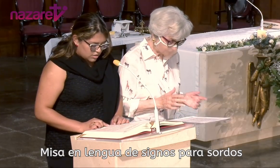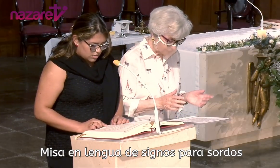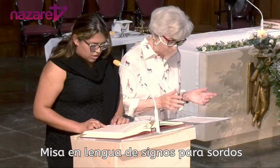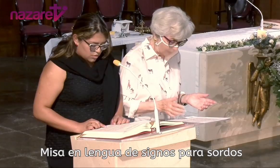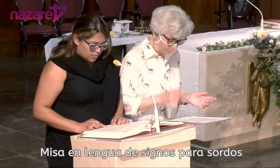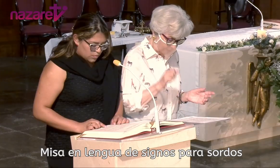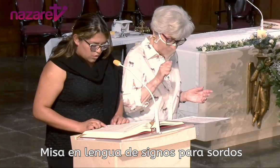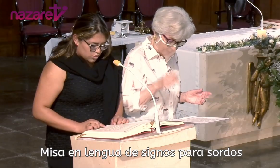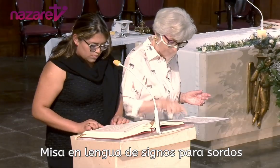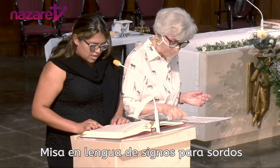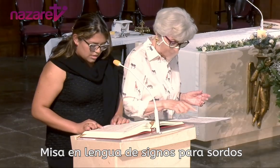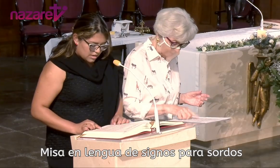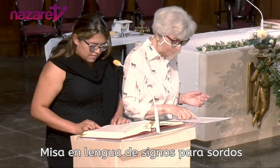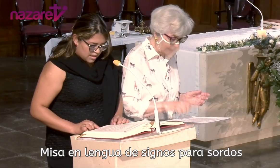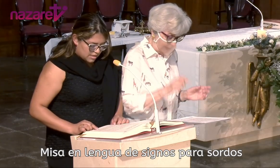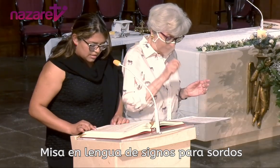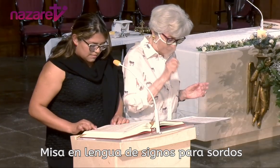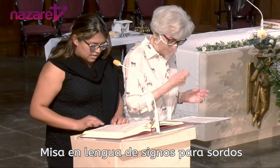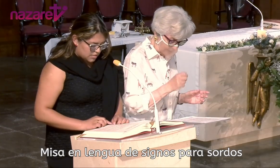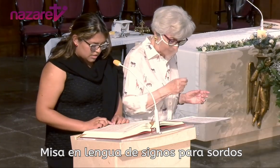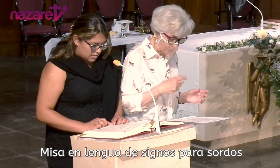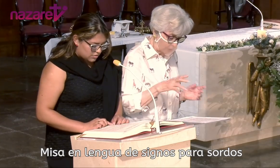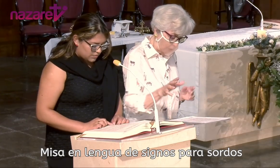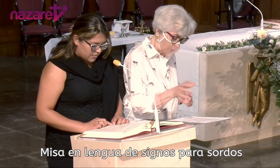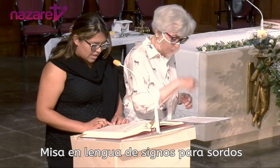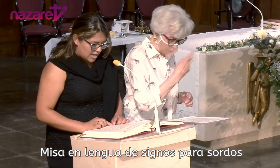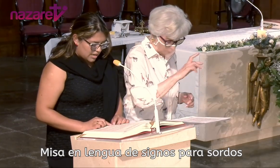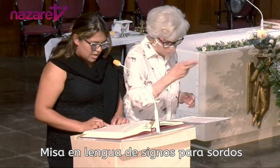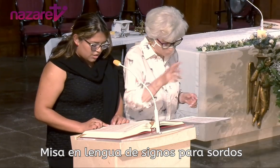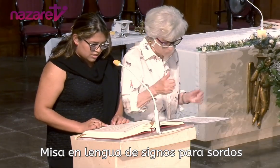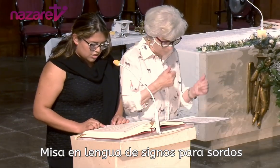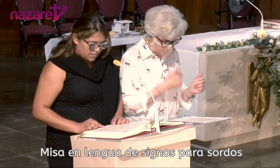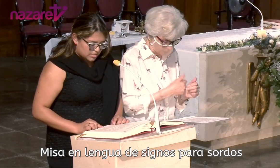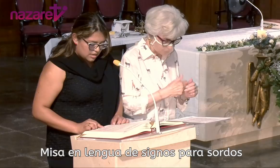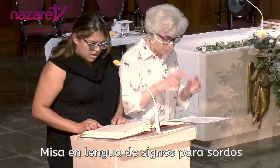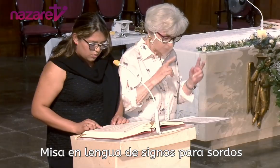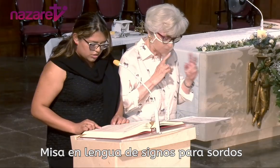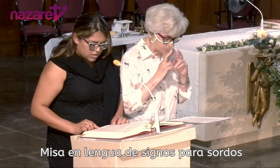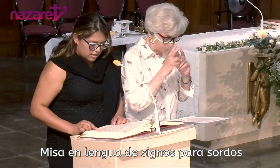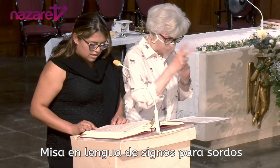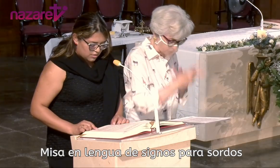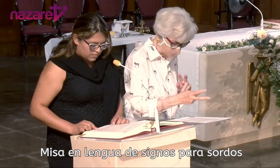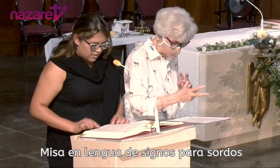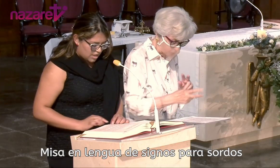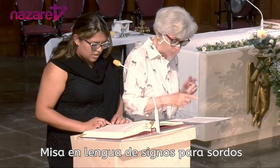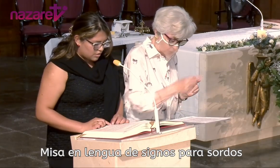se consumían de rabia y trataban de matarlos. El rey Herodes hizo pasar a cuchillo a Santiago, hermano de Juan.